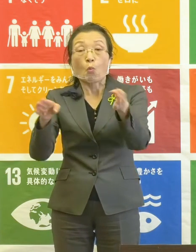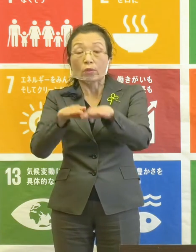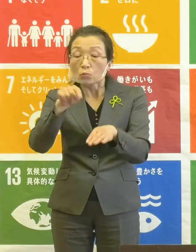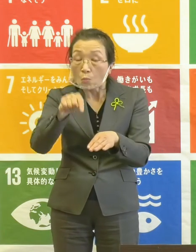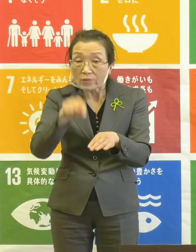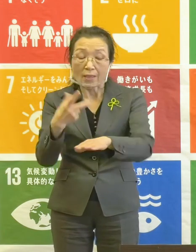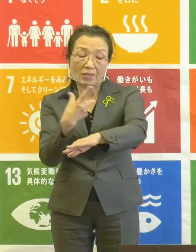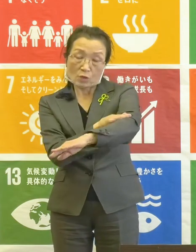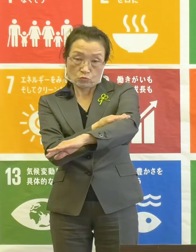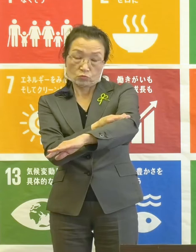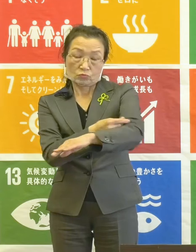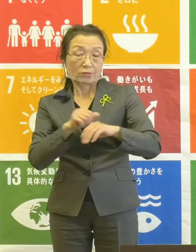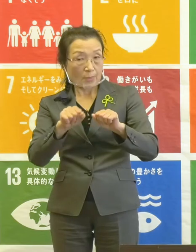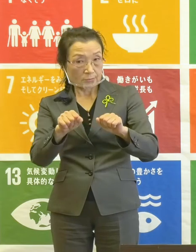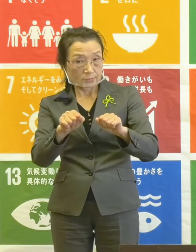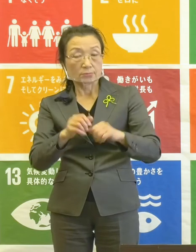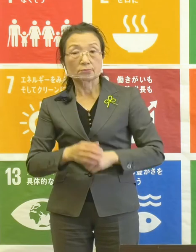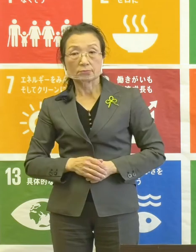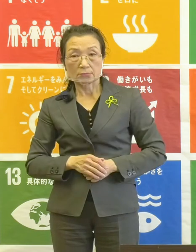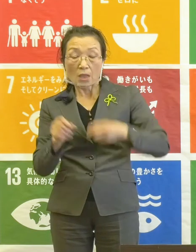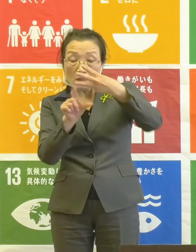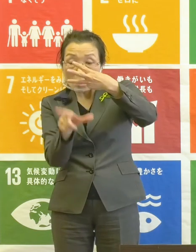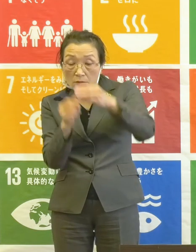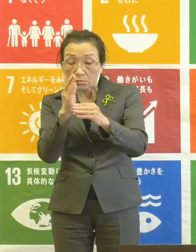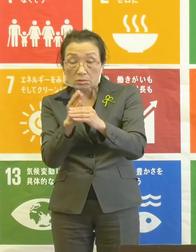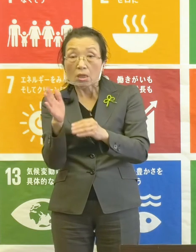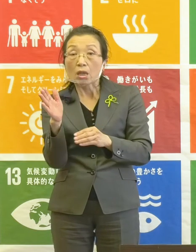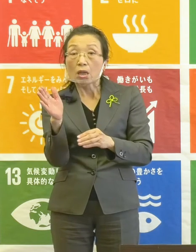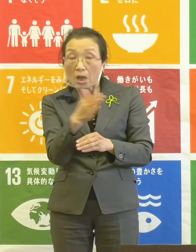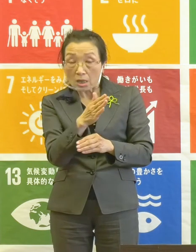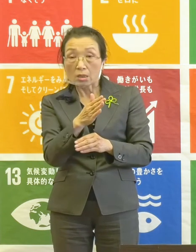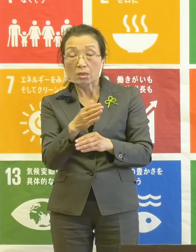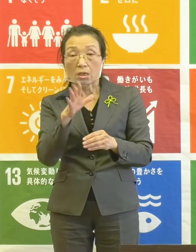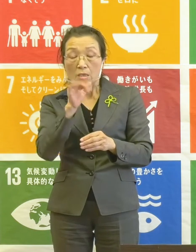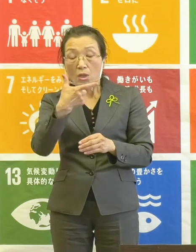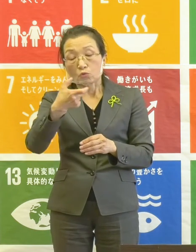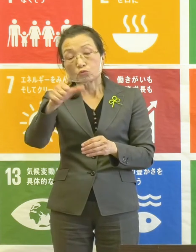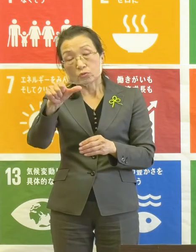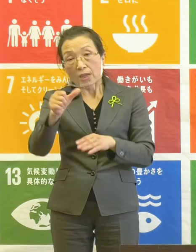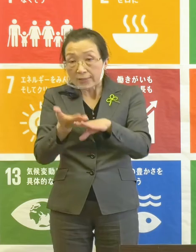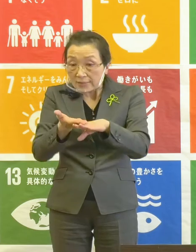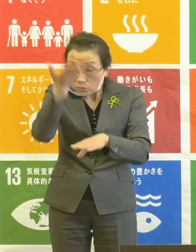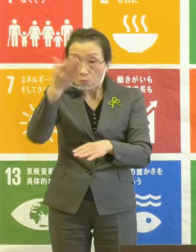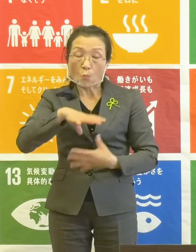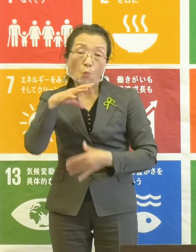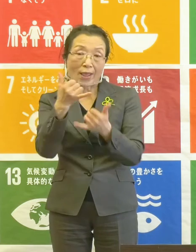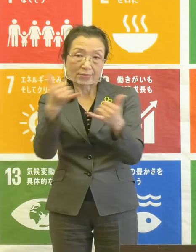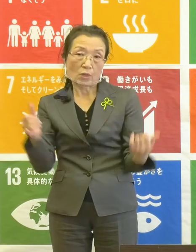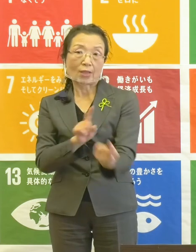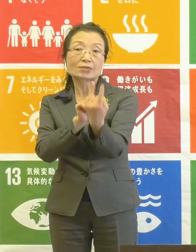種となります。3月の中旬からは65歳以上の高齢者の方を対象